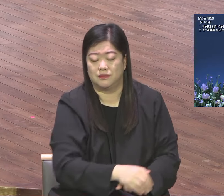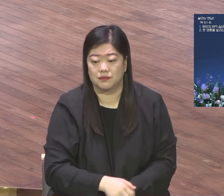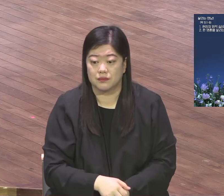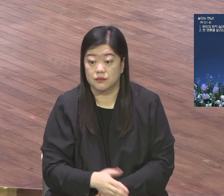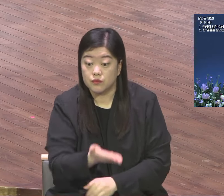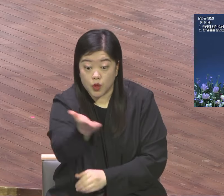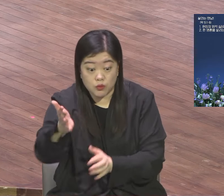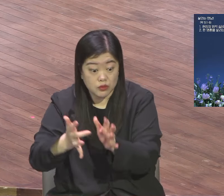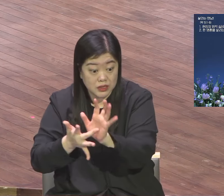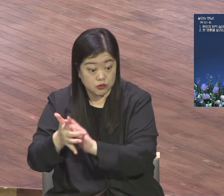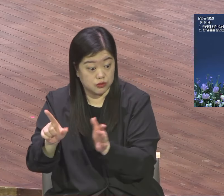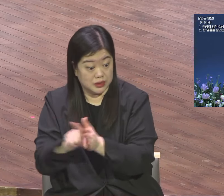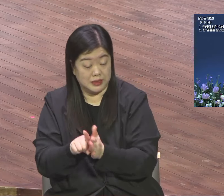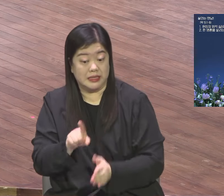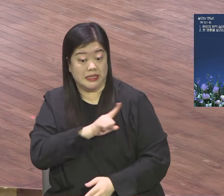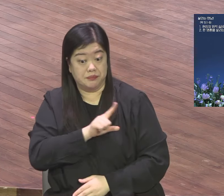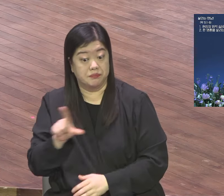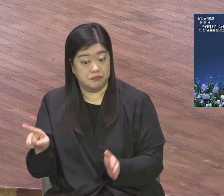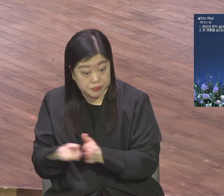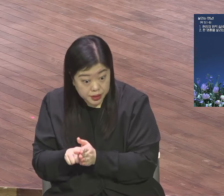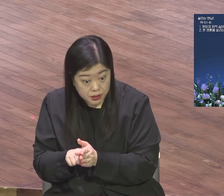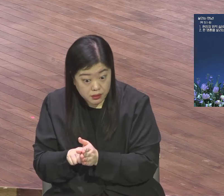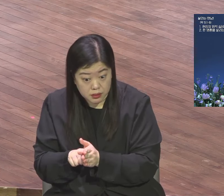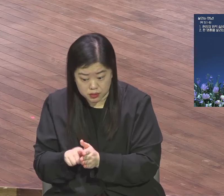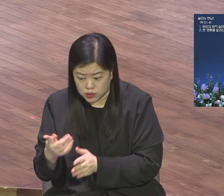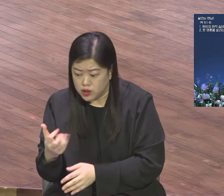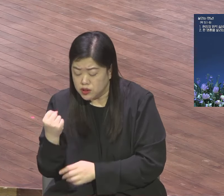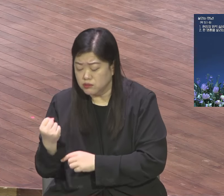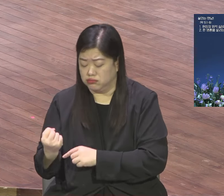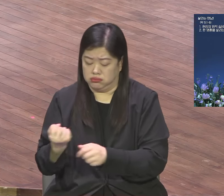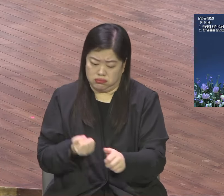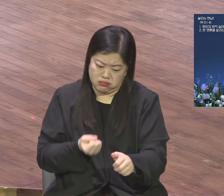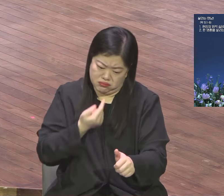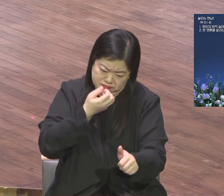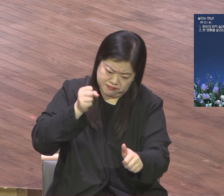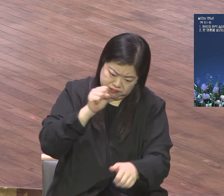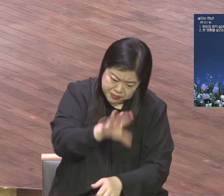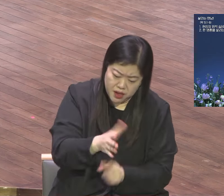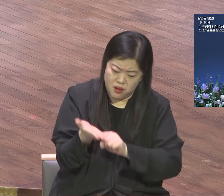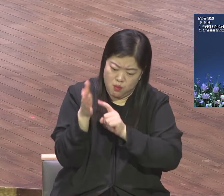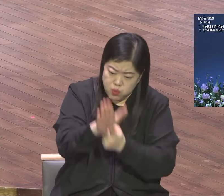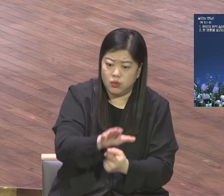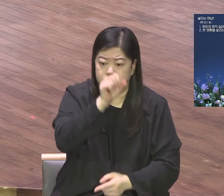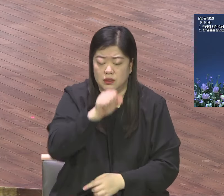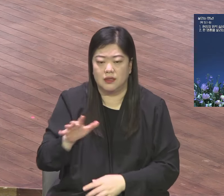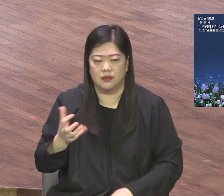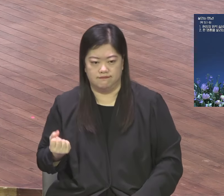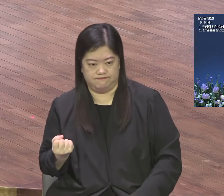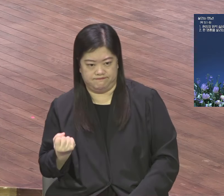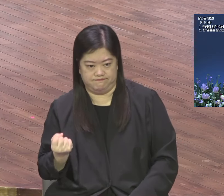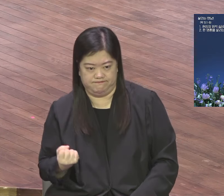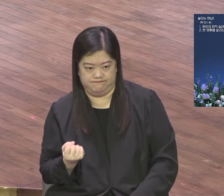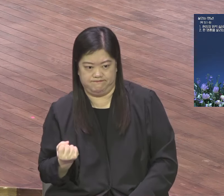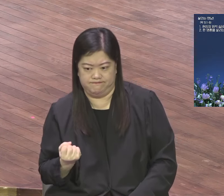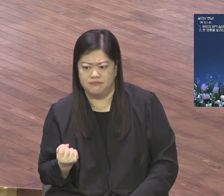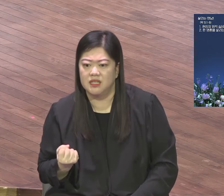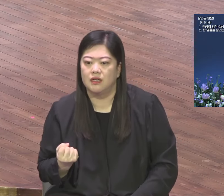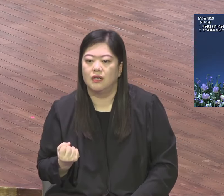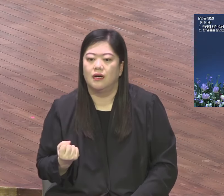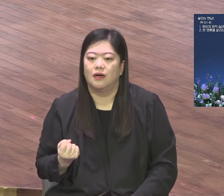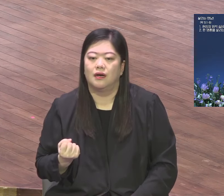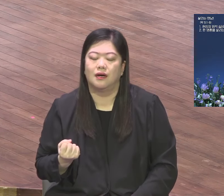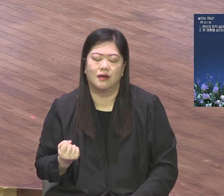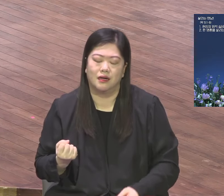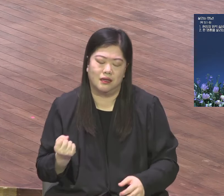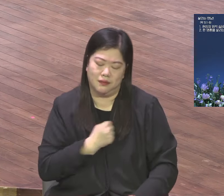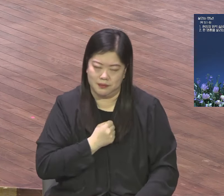그 말이에요. 신분 권세를 예수님께서 마태복음 10장 1절 누가복음 9장 1절 마가복음 3장 15절에